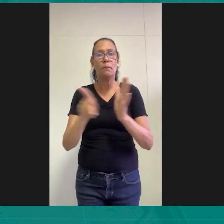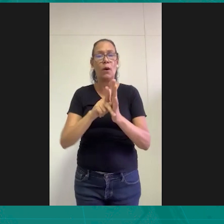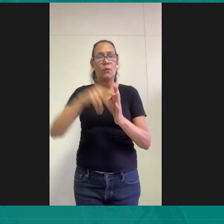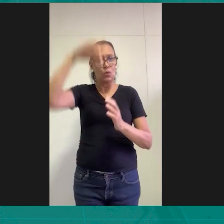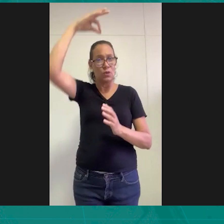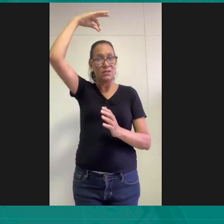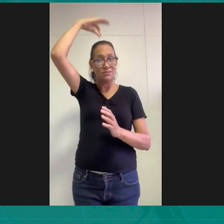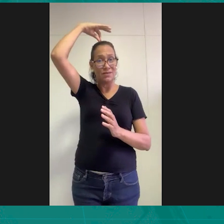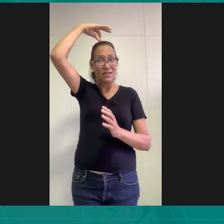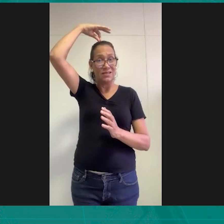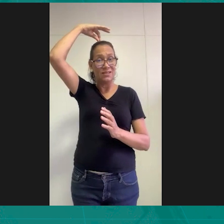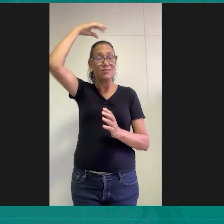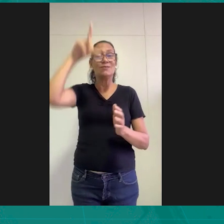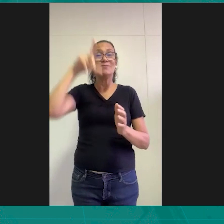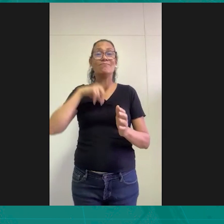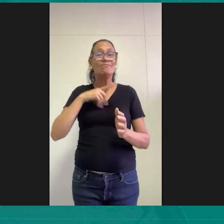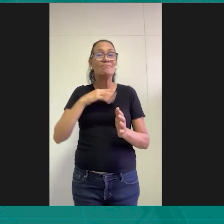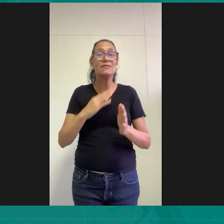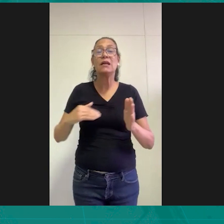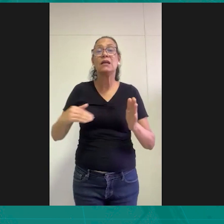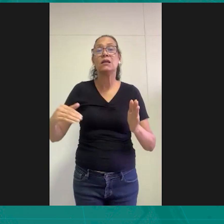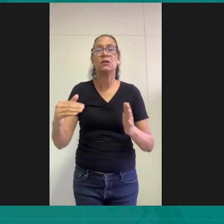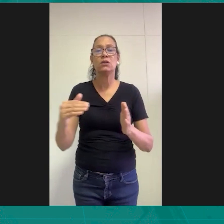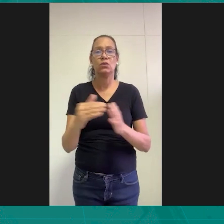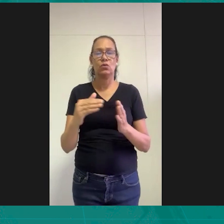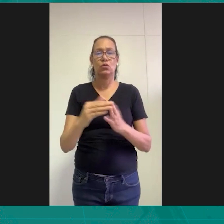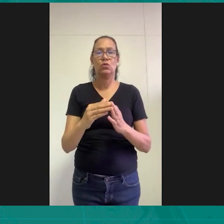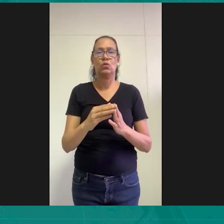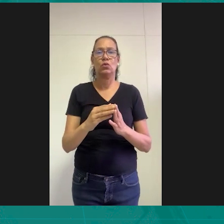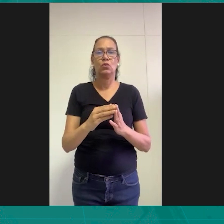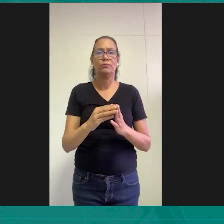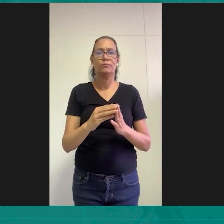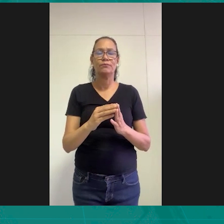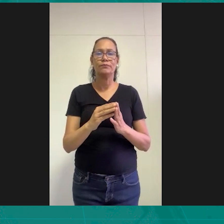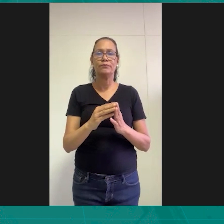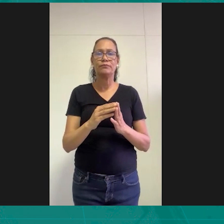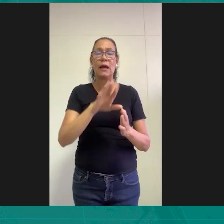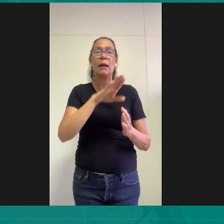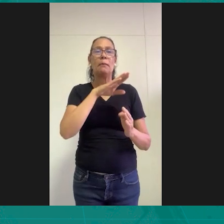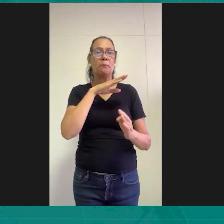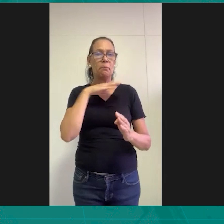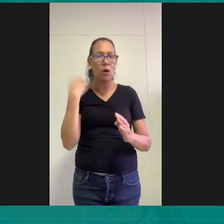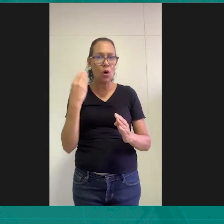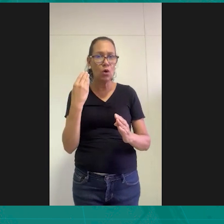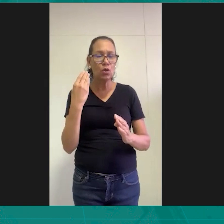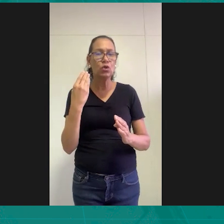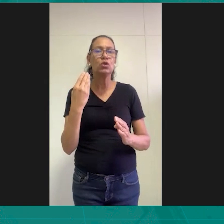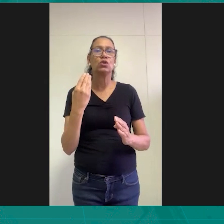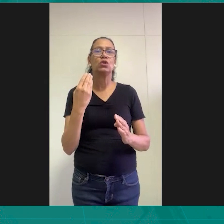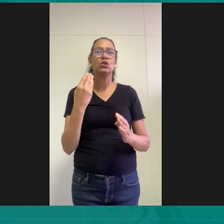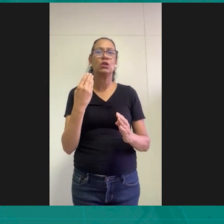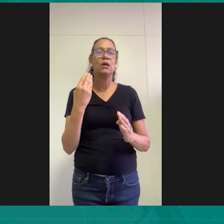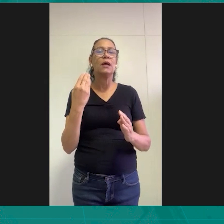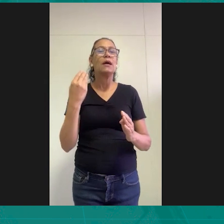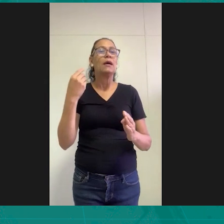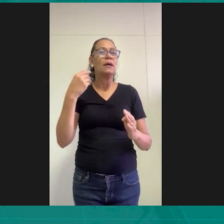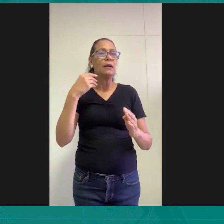ressurreição, do viver humano e da encarnação. Então o Espírito que nós recebemos, irmão, é um Espírito tão